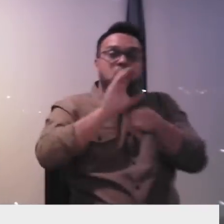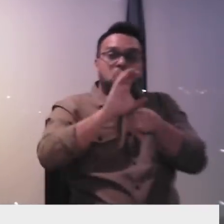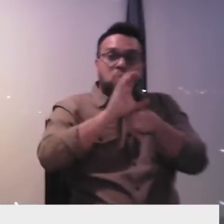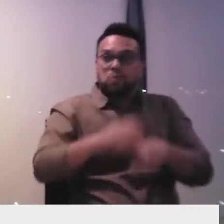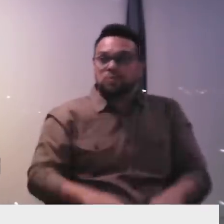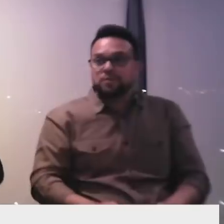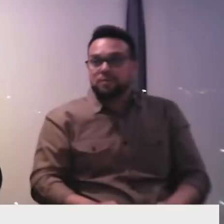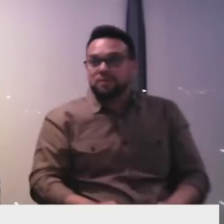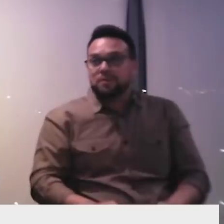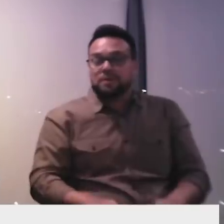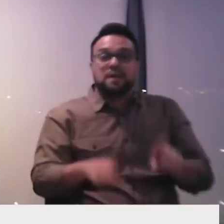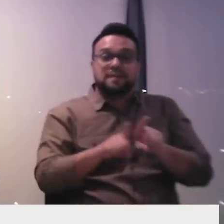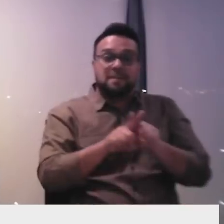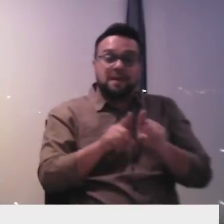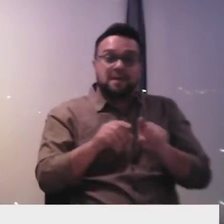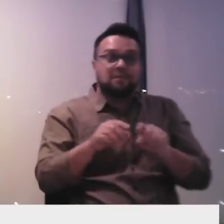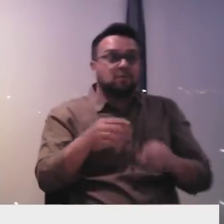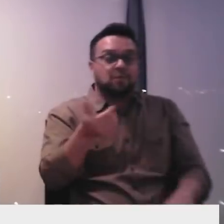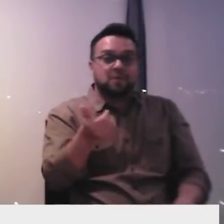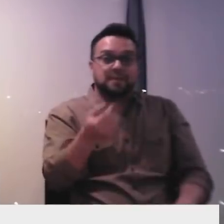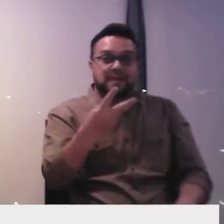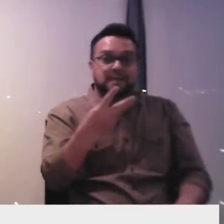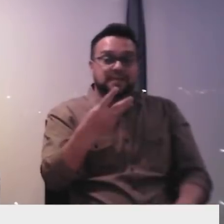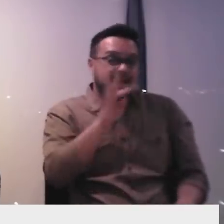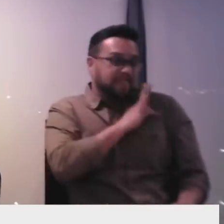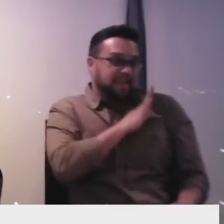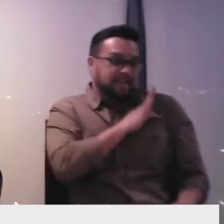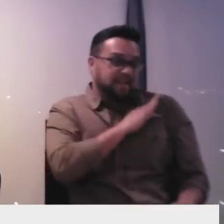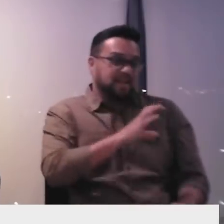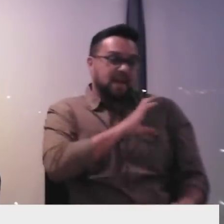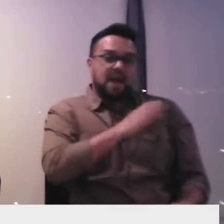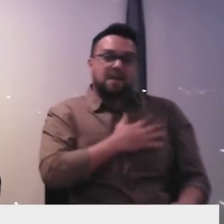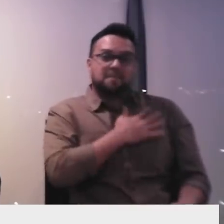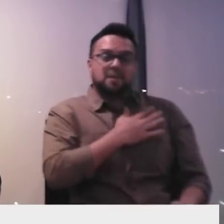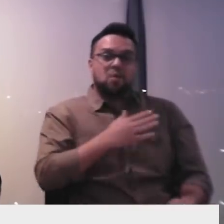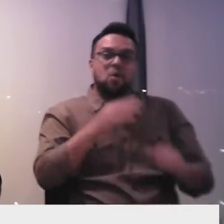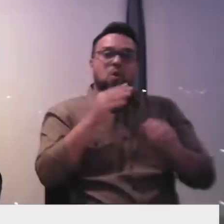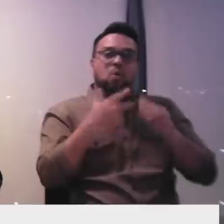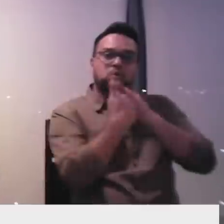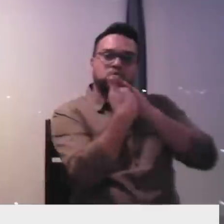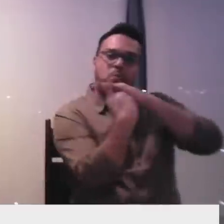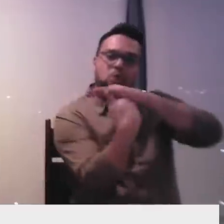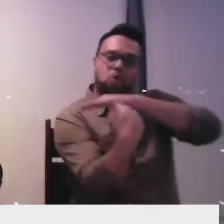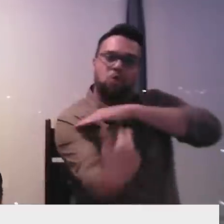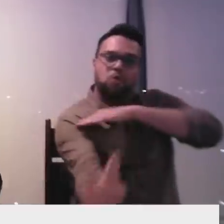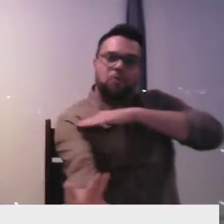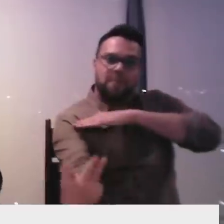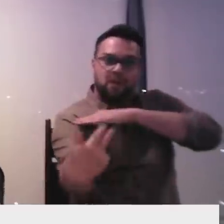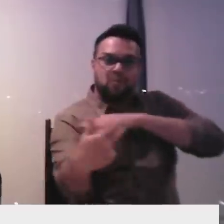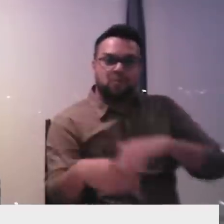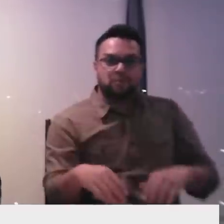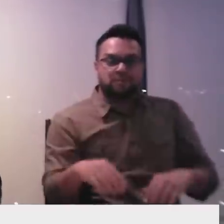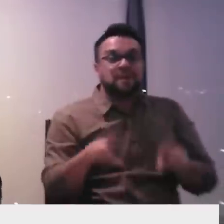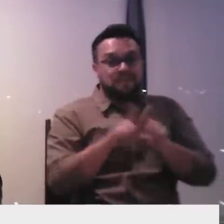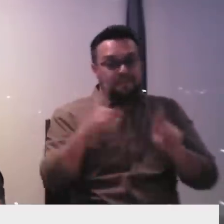desempenhar. Depois foram 13 tenentes e capitães, fizemos curso de mergulho no GBS, Grupamento de Busca e Salvamento, lá na Barra da Tijuca, foi 01